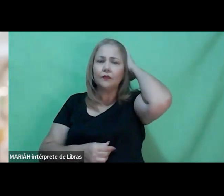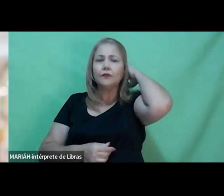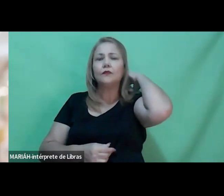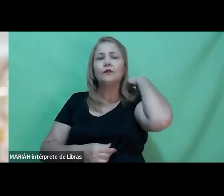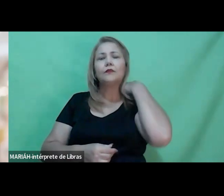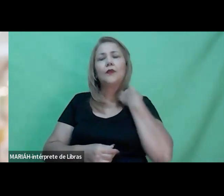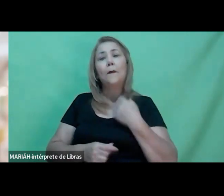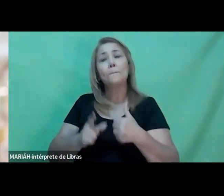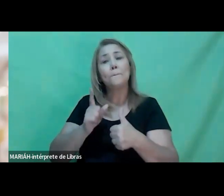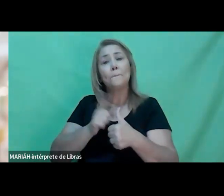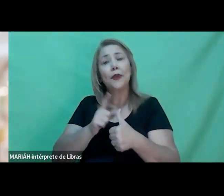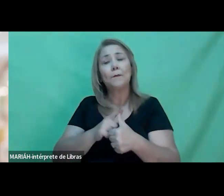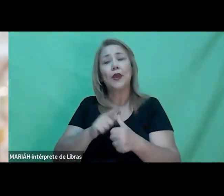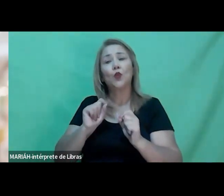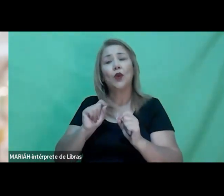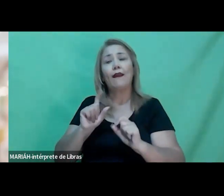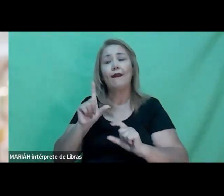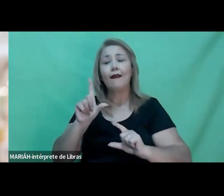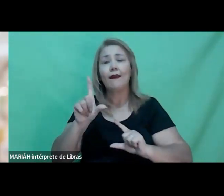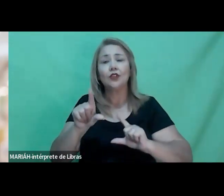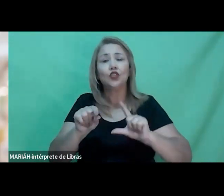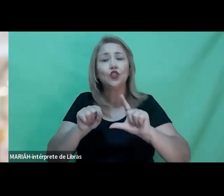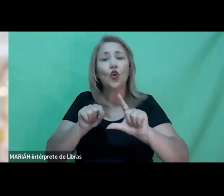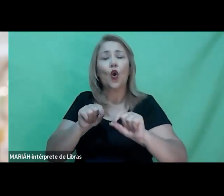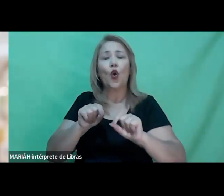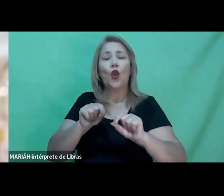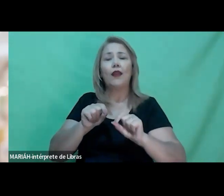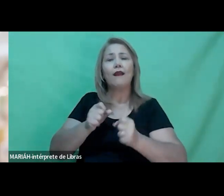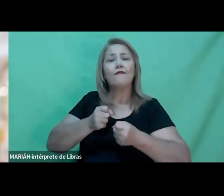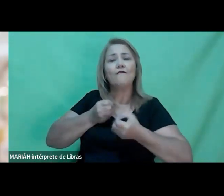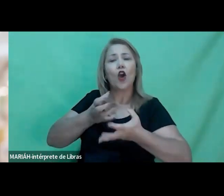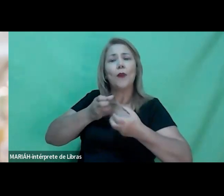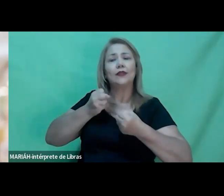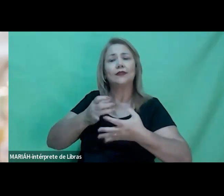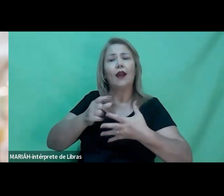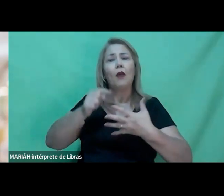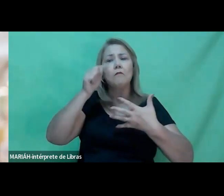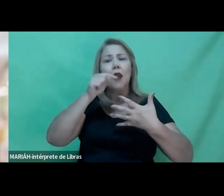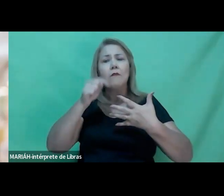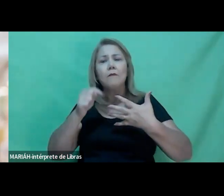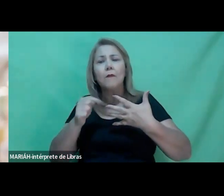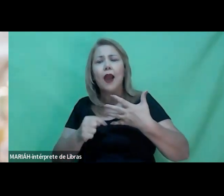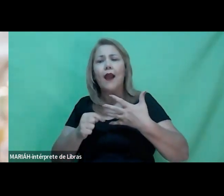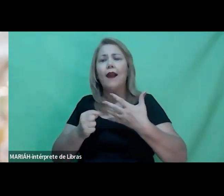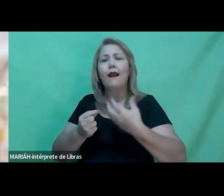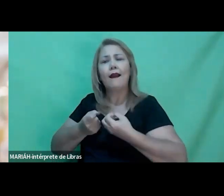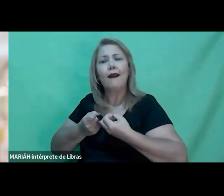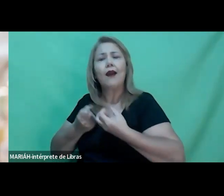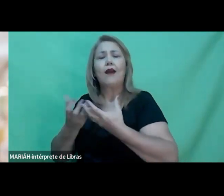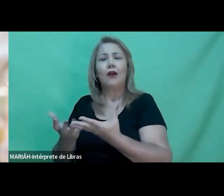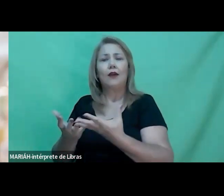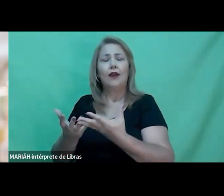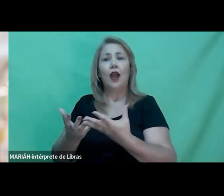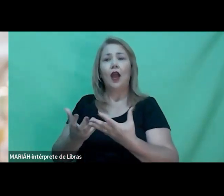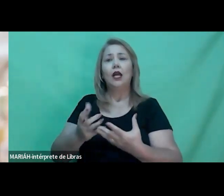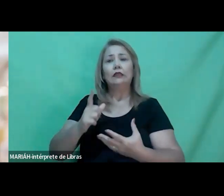primer lugar seleccionar muy bien la información que se va a comunicar Sí esta información